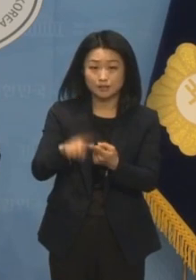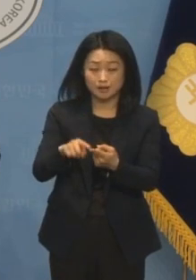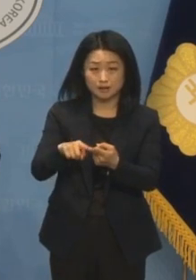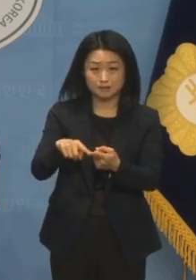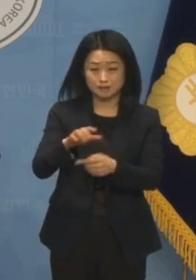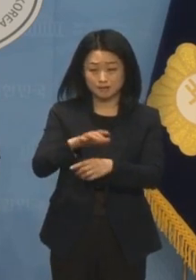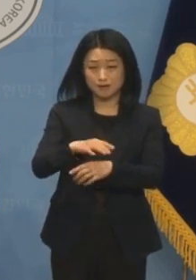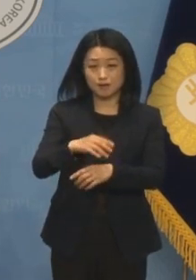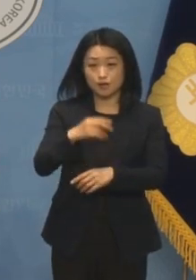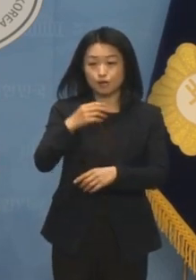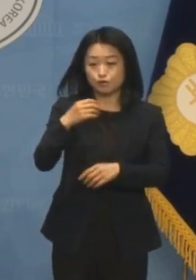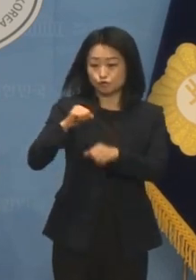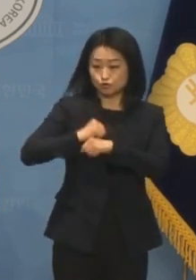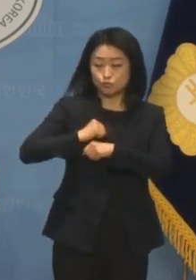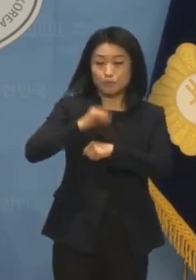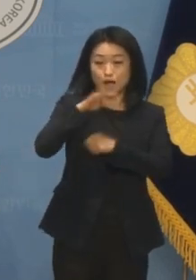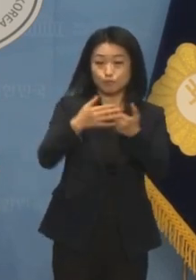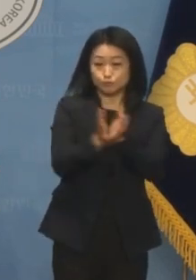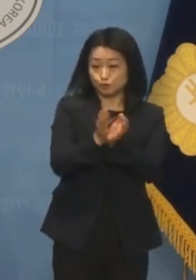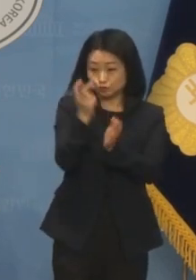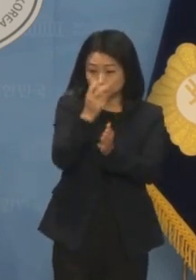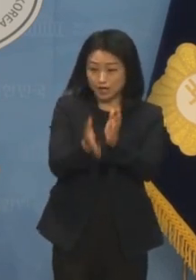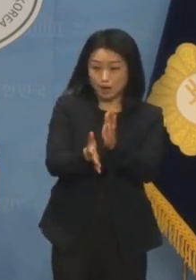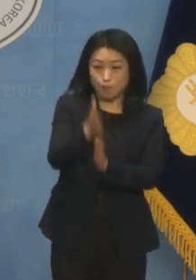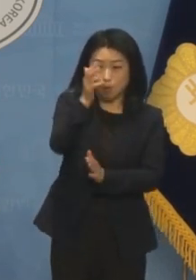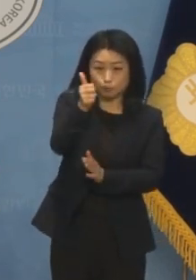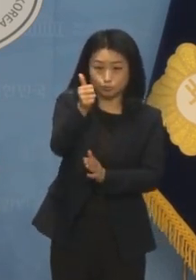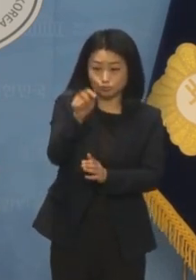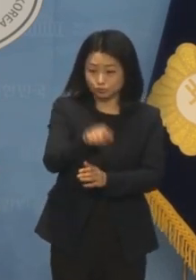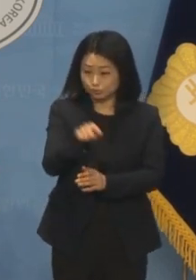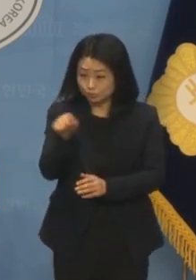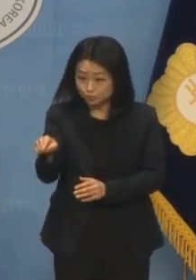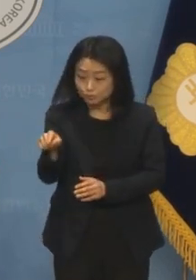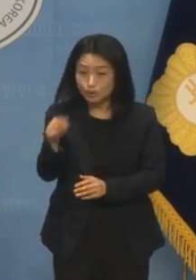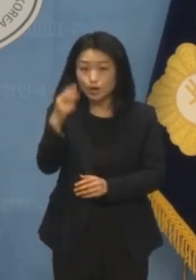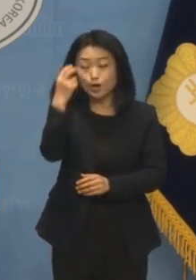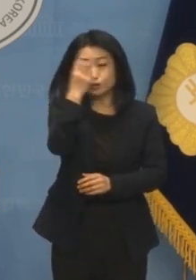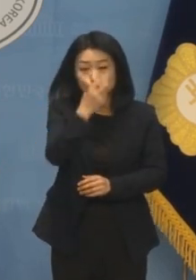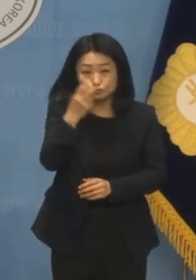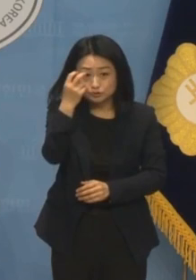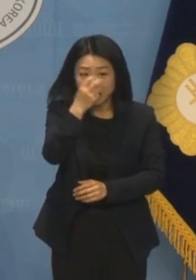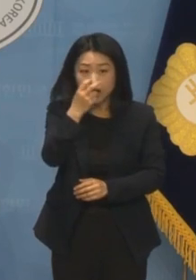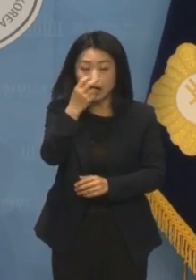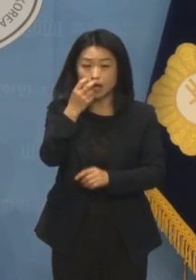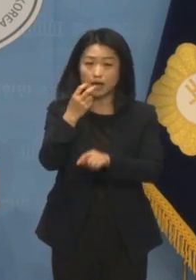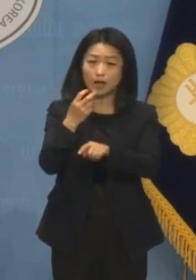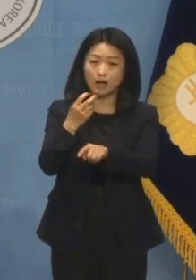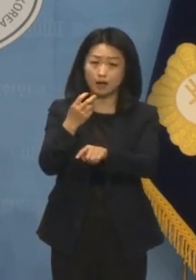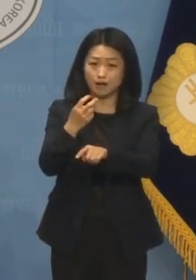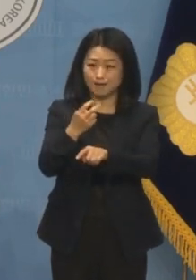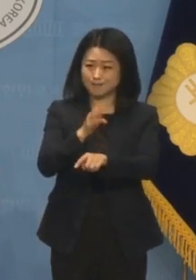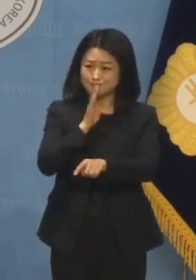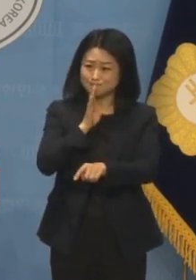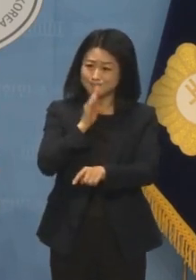국방부 조사본부가 공정하게 수사하지 않았다 하고 생각하시는 국민을 설득할 수